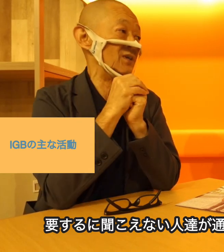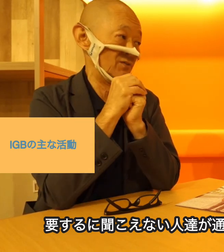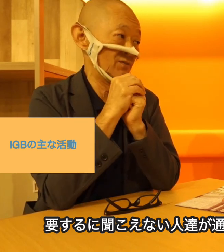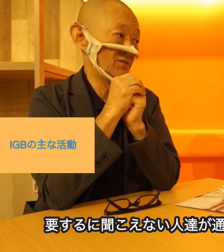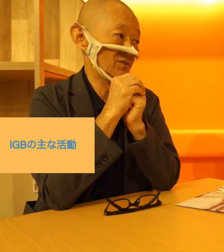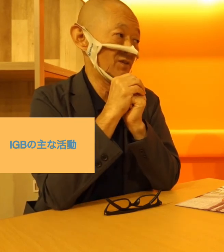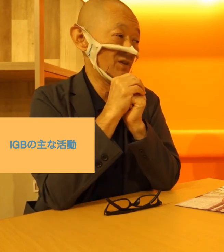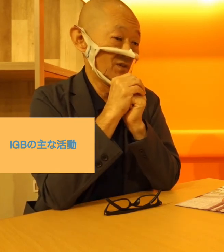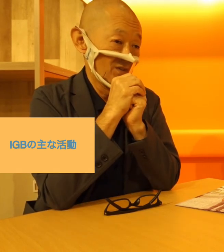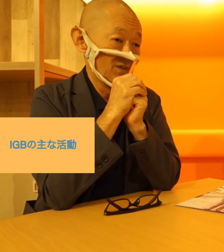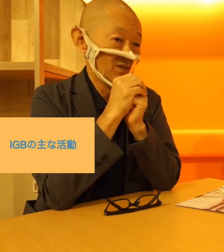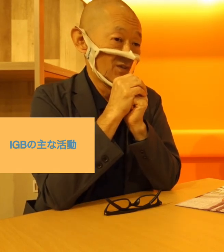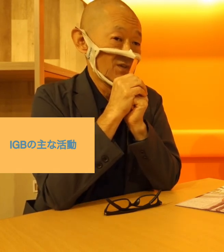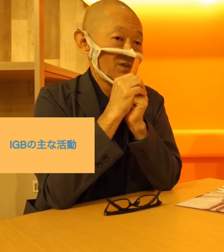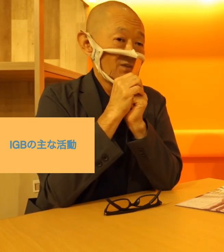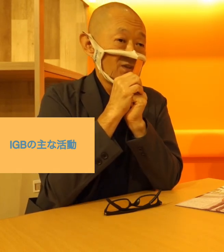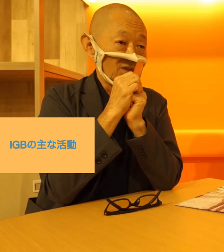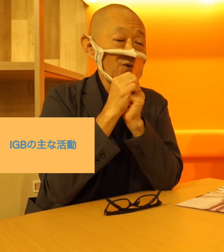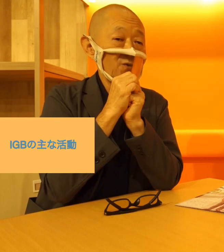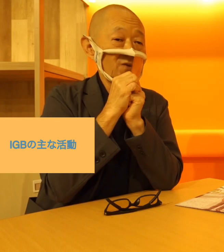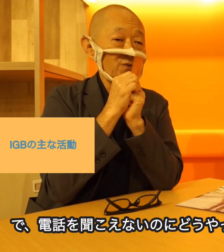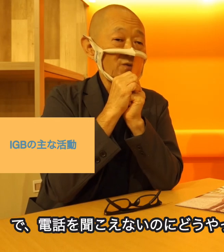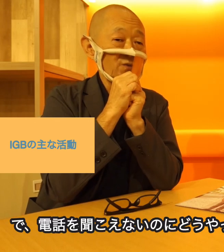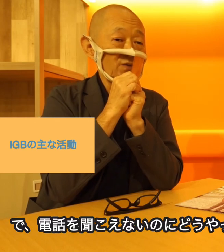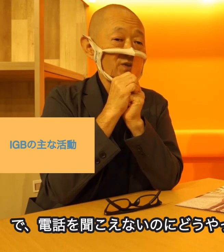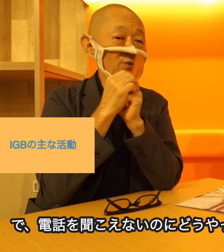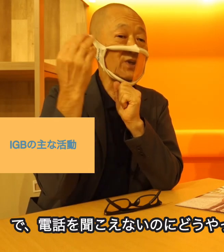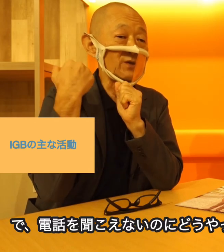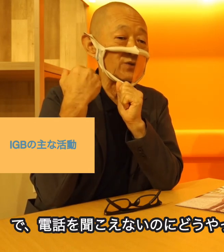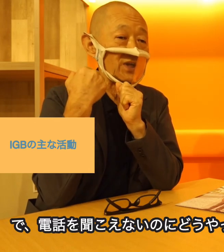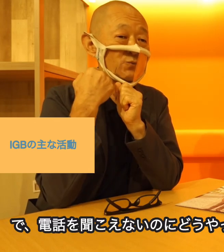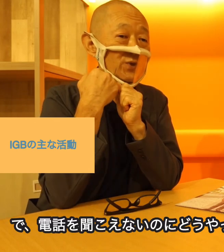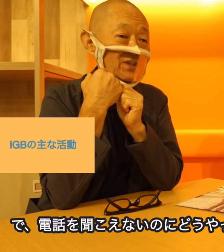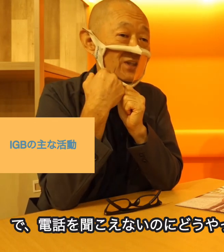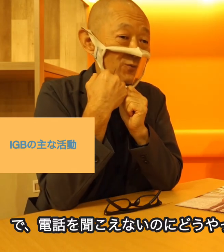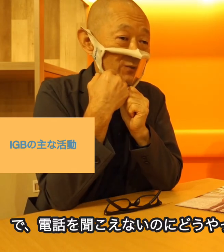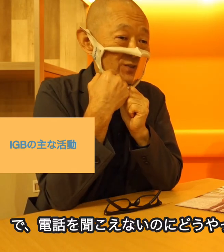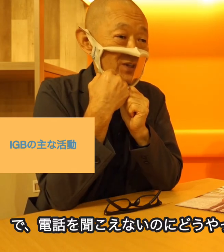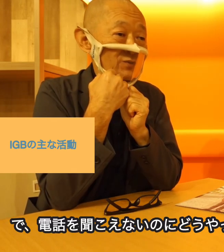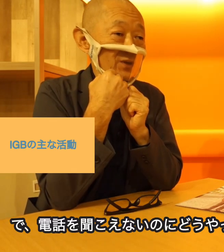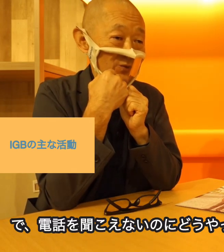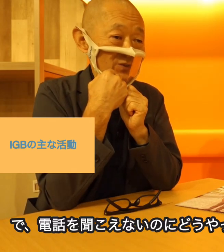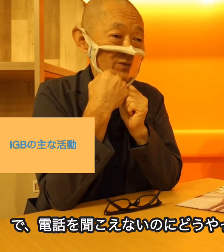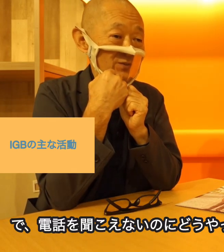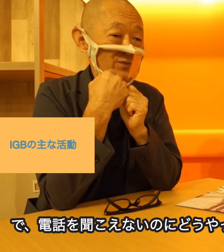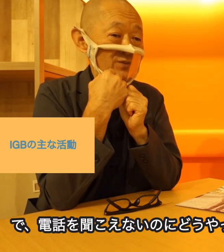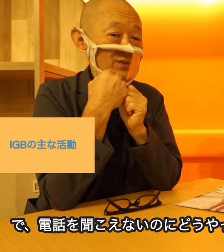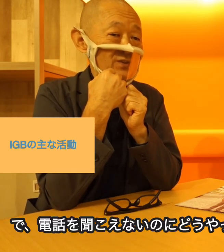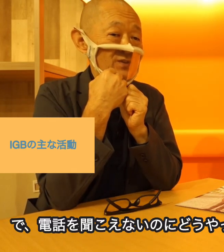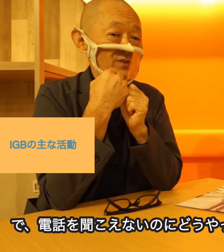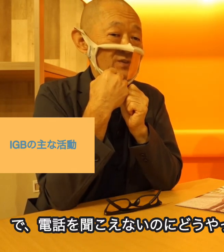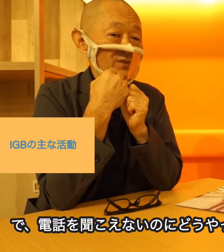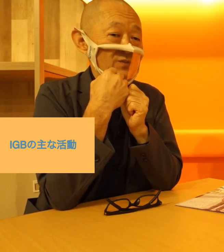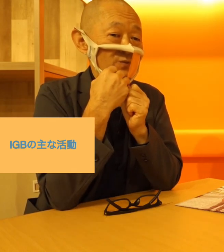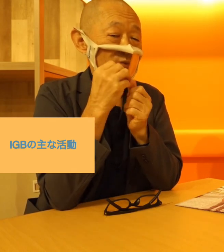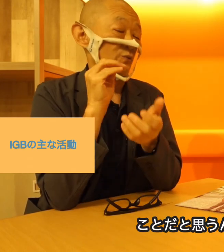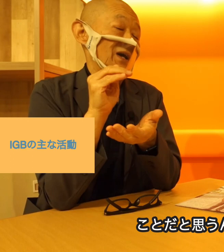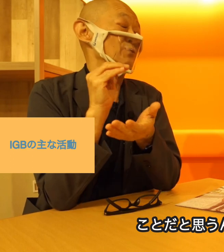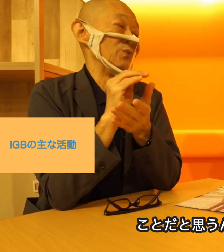る。 すごいですね。 で電話を聞こえないのにどうやって電話を使うんだろうっていうことがあると思うん